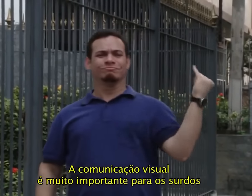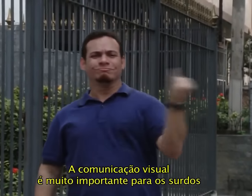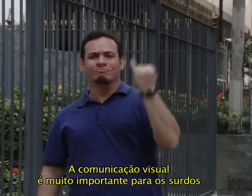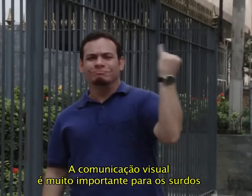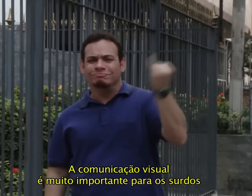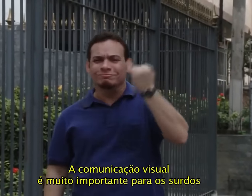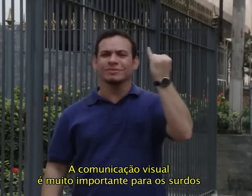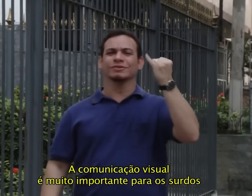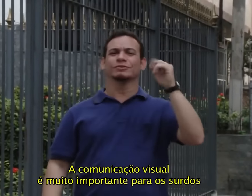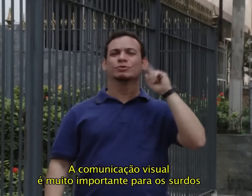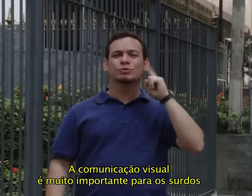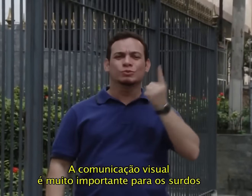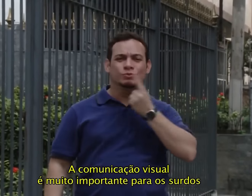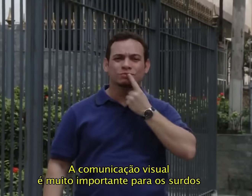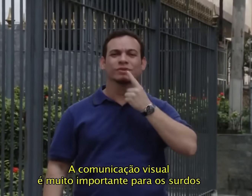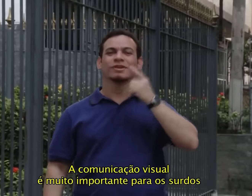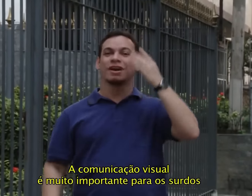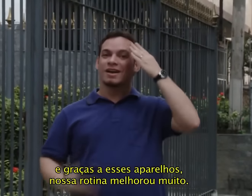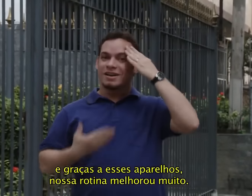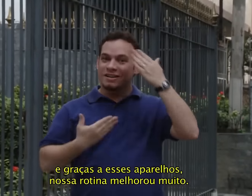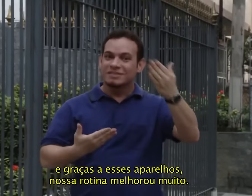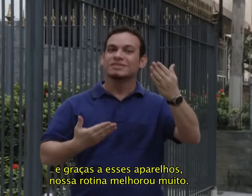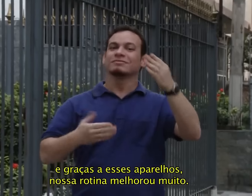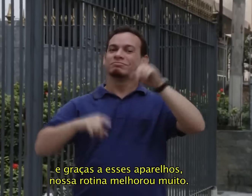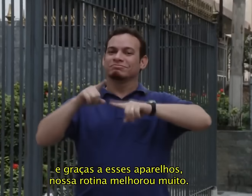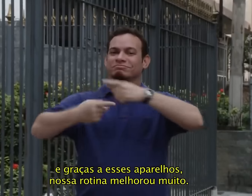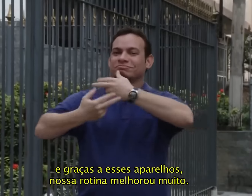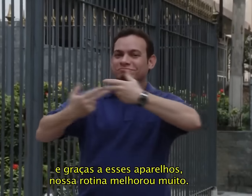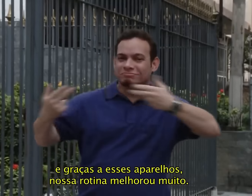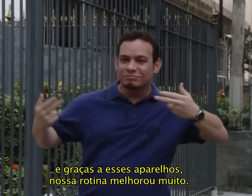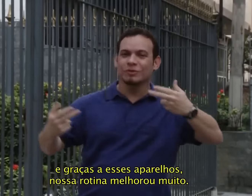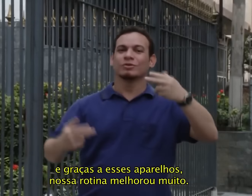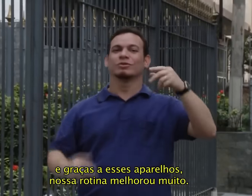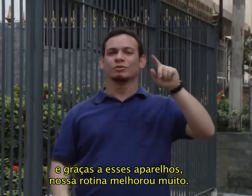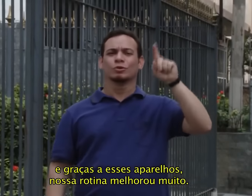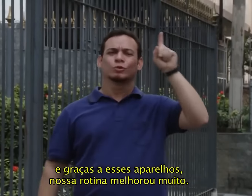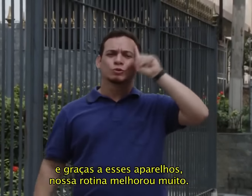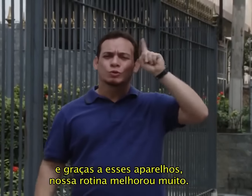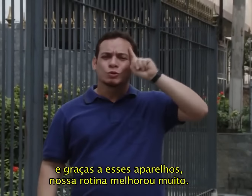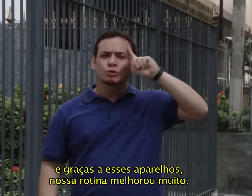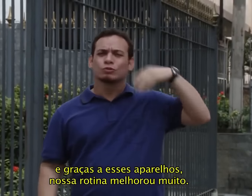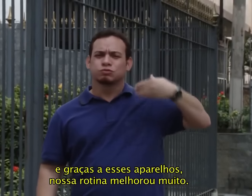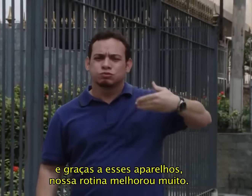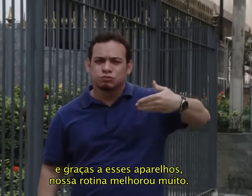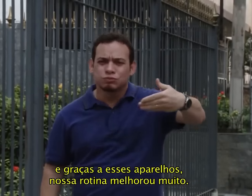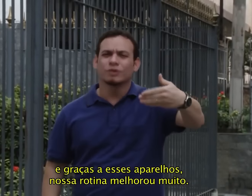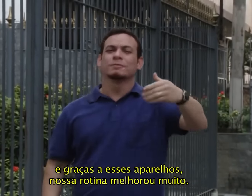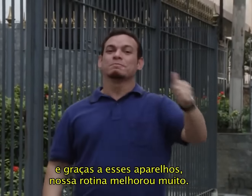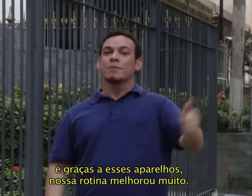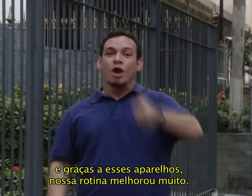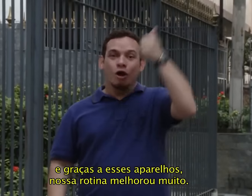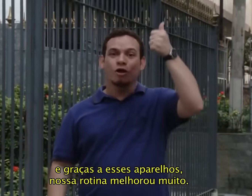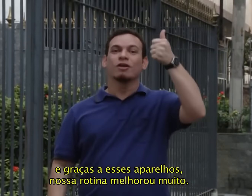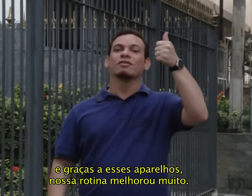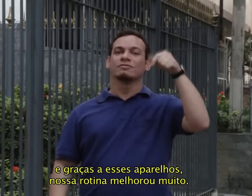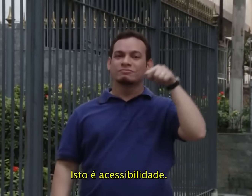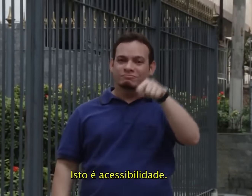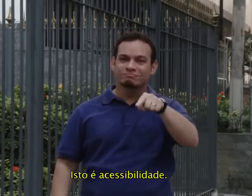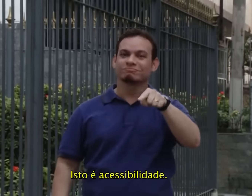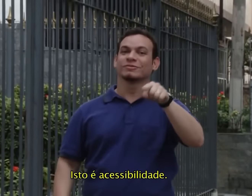é muito importante para os surdos e graças a esses aparelhos, nossa rotina melhorou muito. Isso